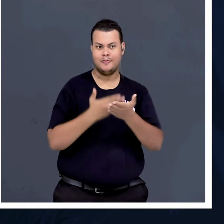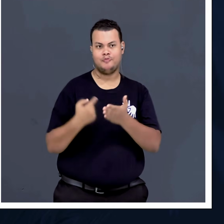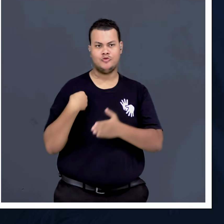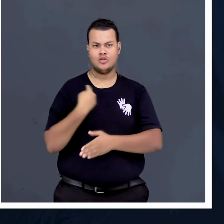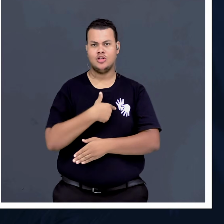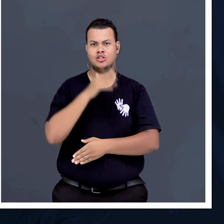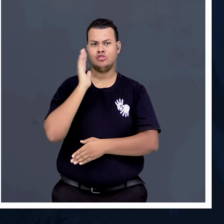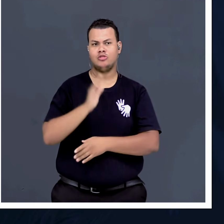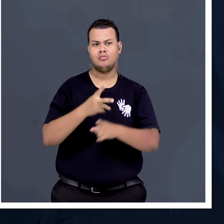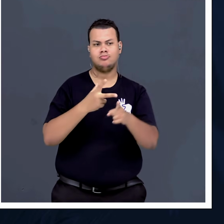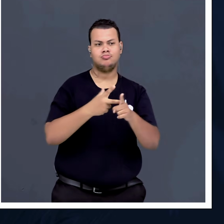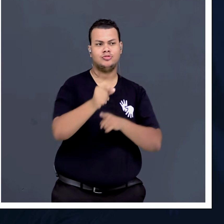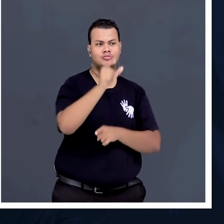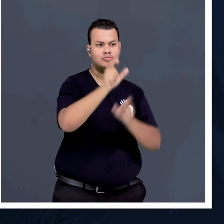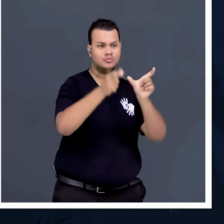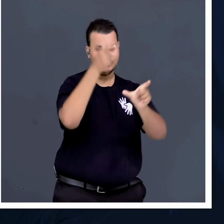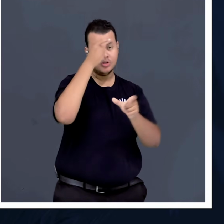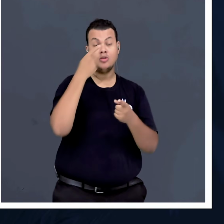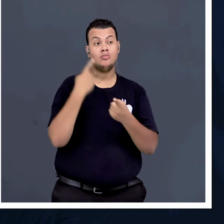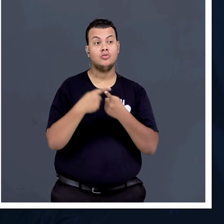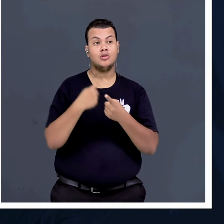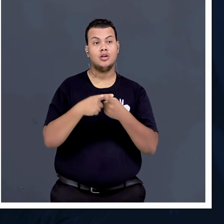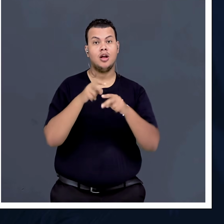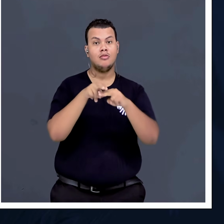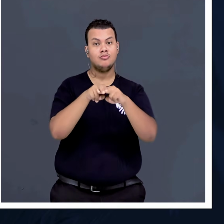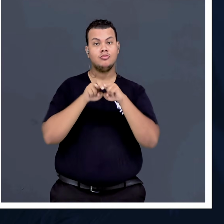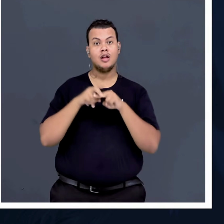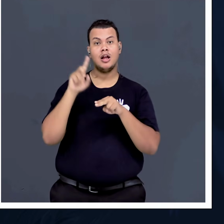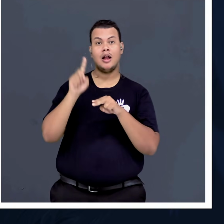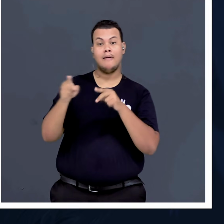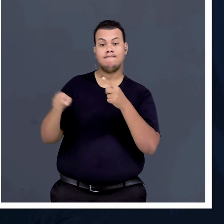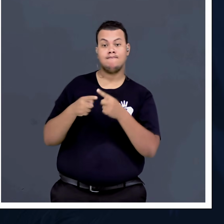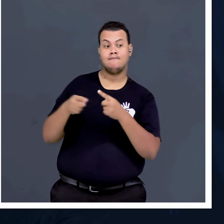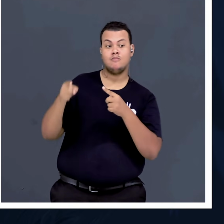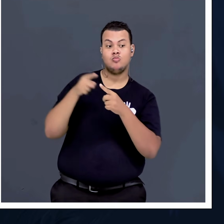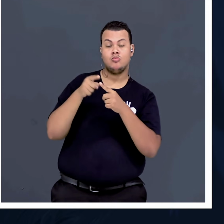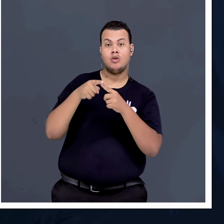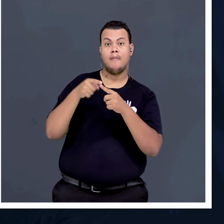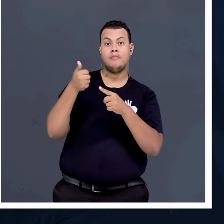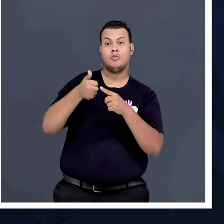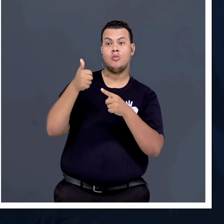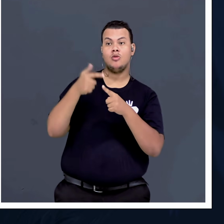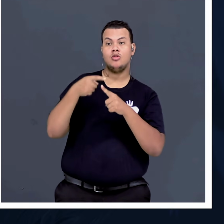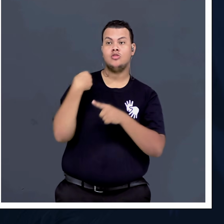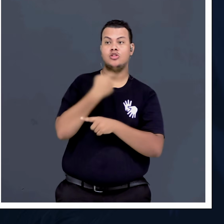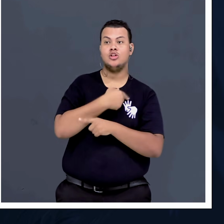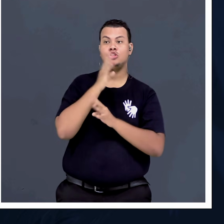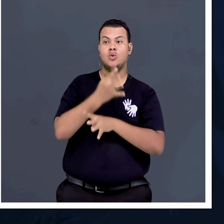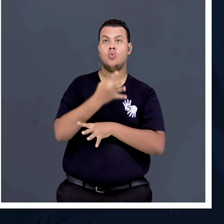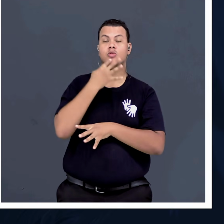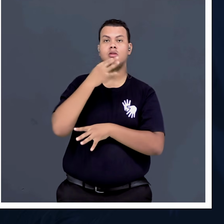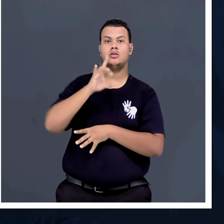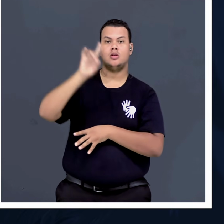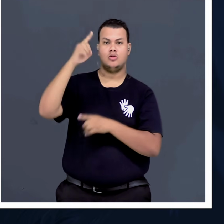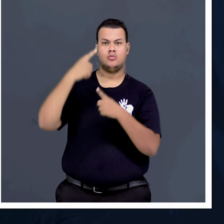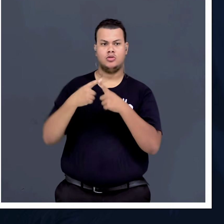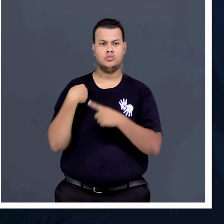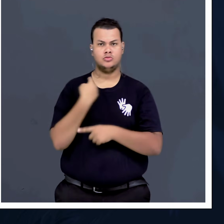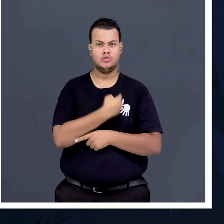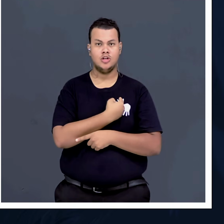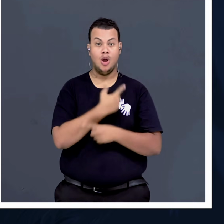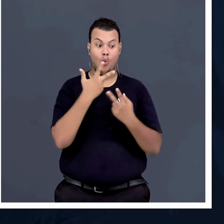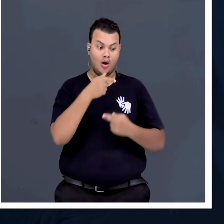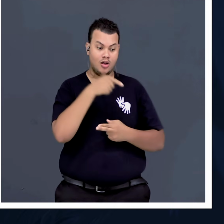já vencemos o maligno, por quê? Por conta do primeiro pilar. Nós já conhecemos o nosso Deus. Nós já conhecemos, assim como